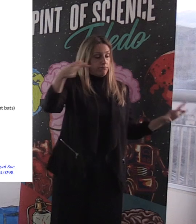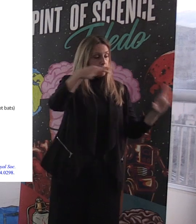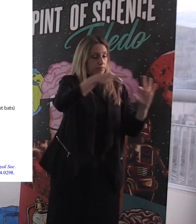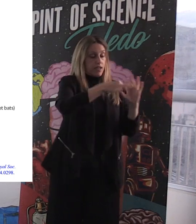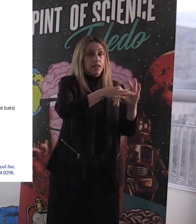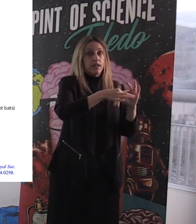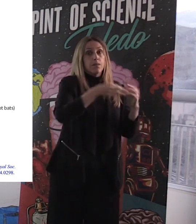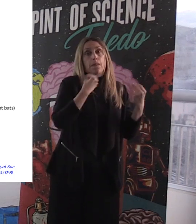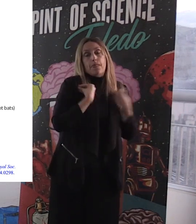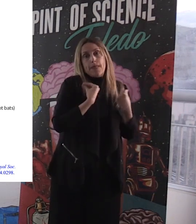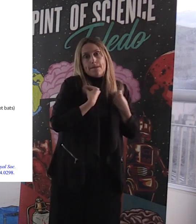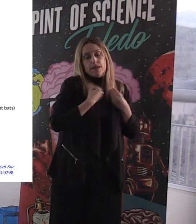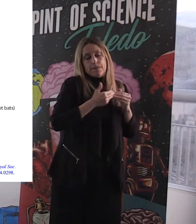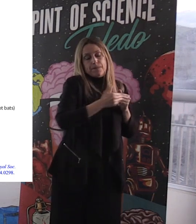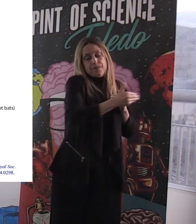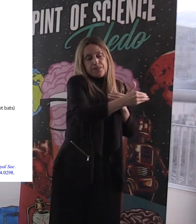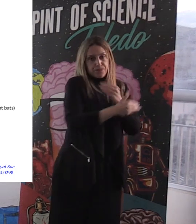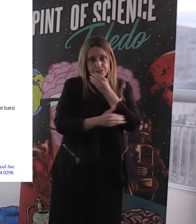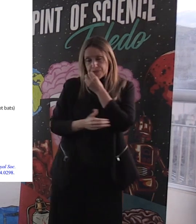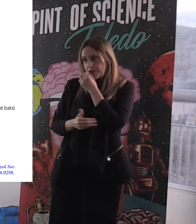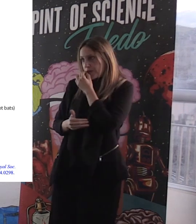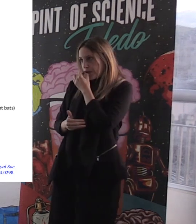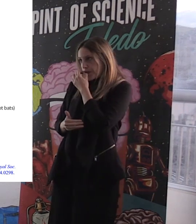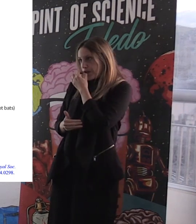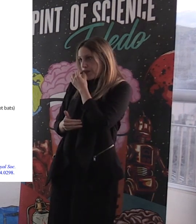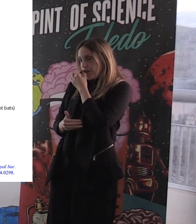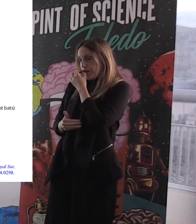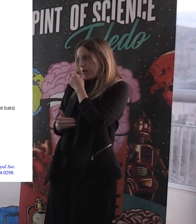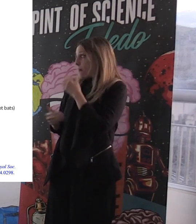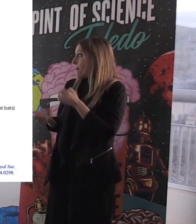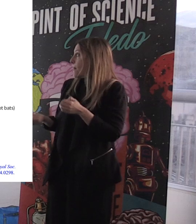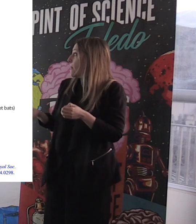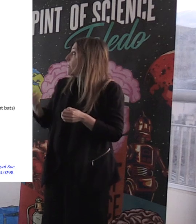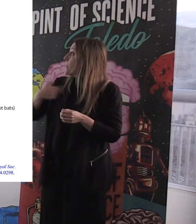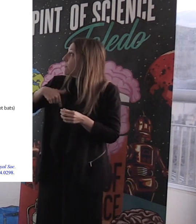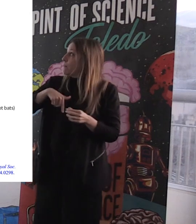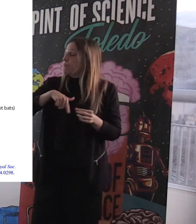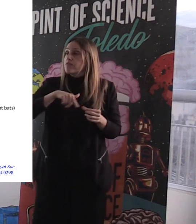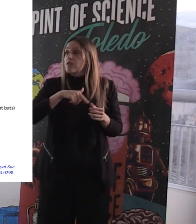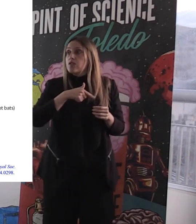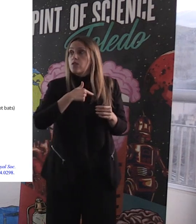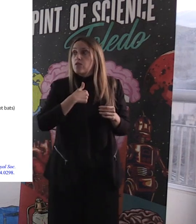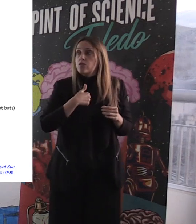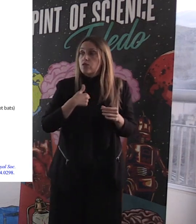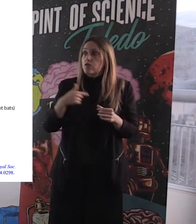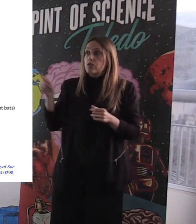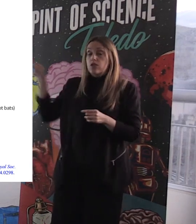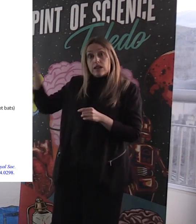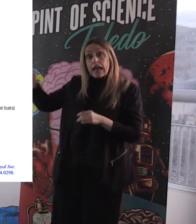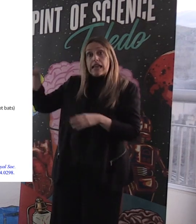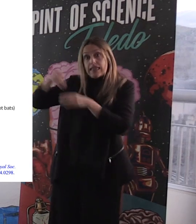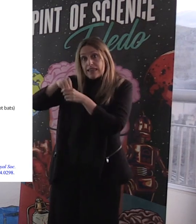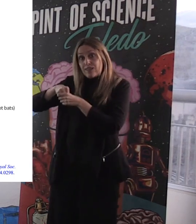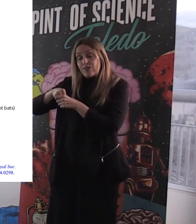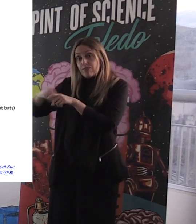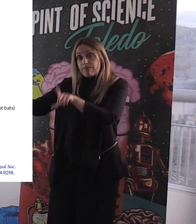la longevidad. Y la mayoría encajan, y nosotros tampoco saltamos de este dibujo. Estamos aquí dentro